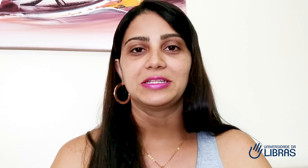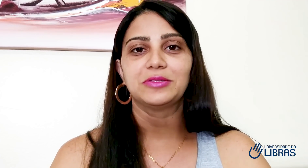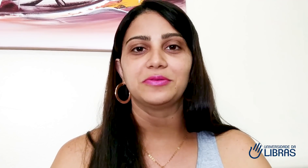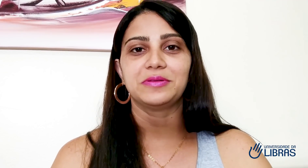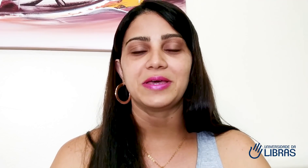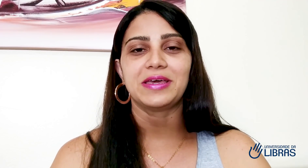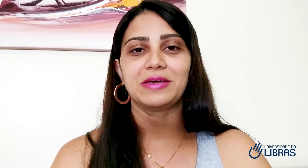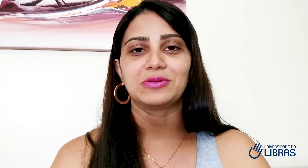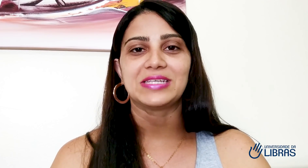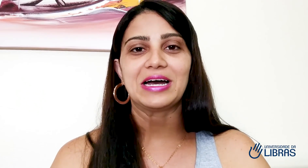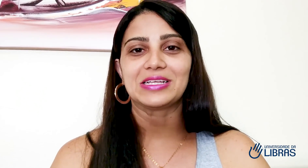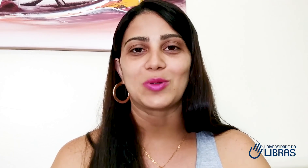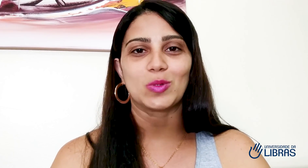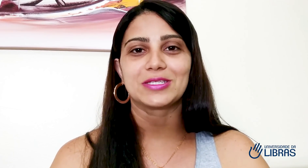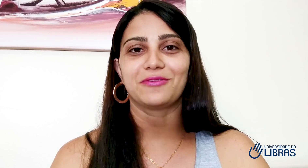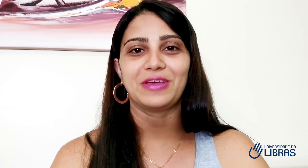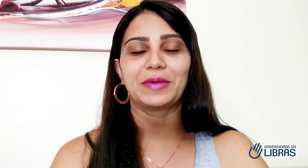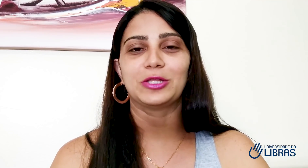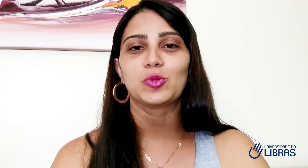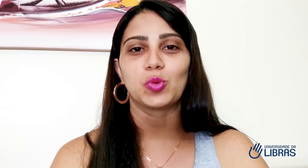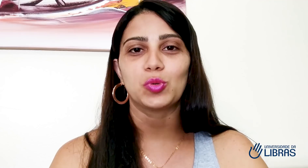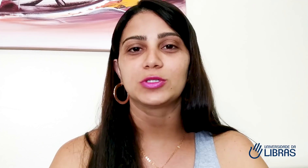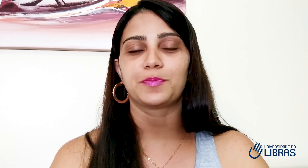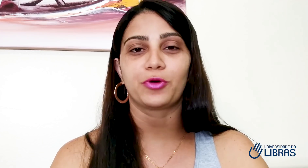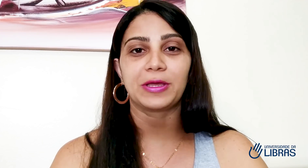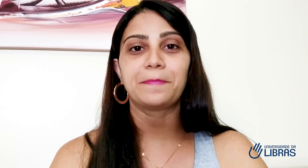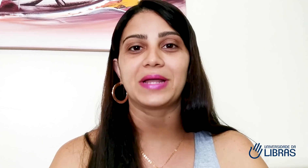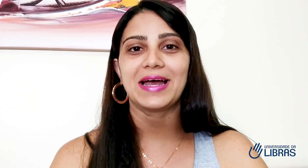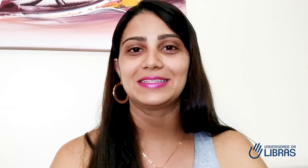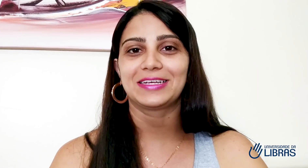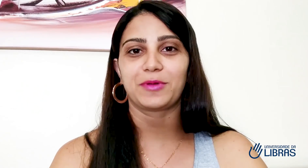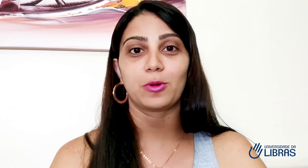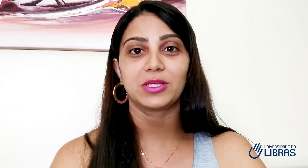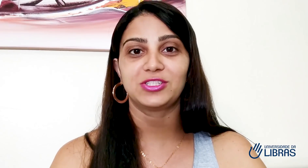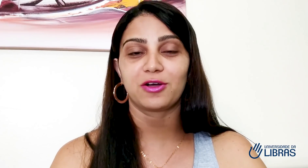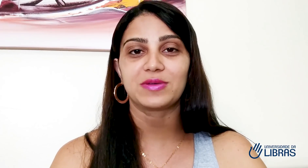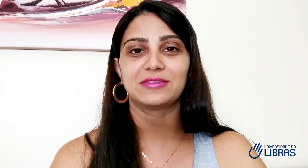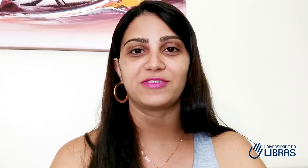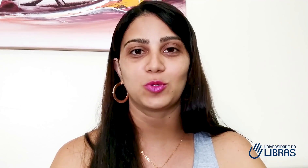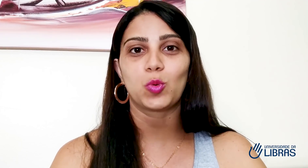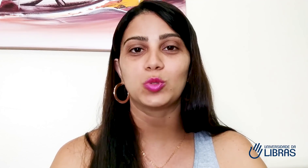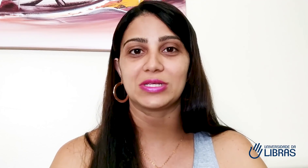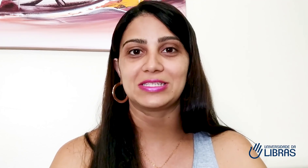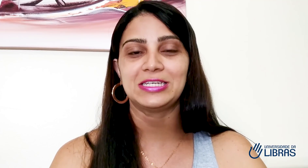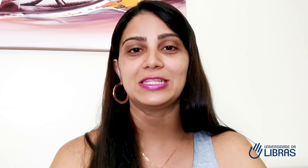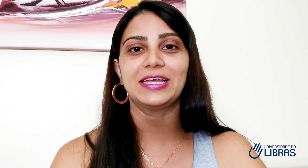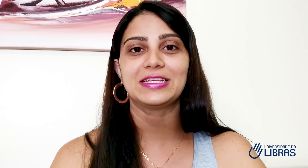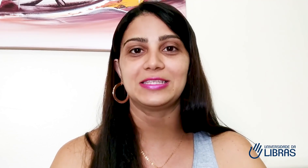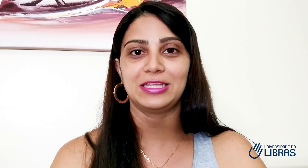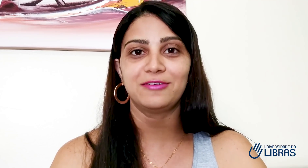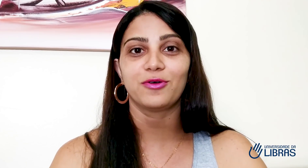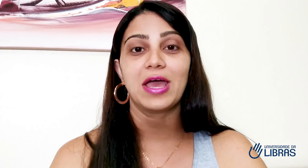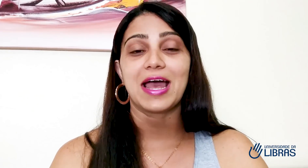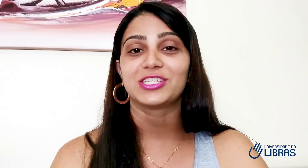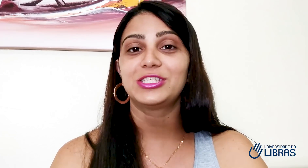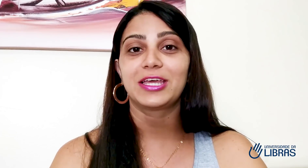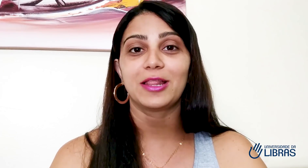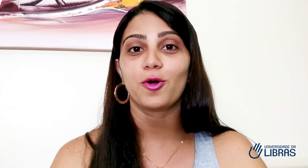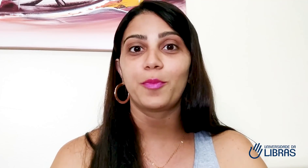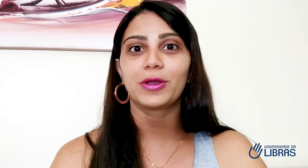Tentando usar as coisas que eu vinha aprendendo no curso, pôr em prática, porque quando a gente está começando a fazer um curso assim, né, desse nível, a gente quer logo pôr